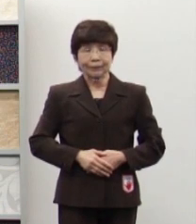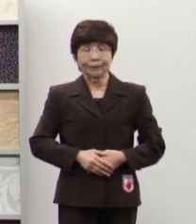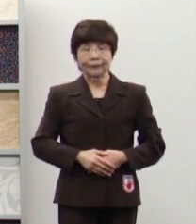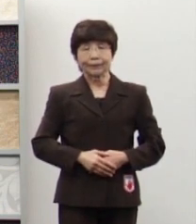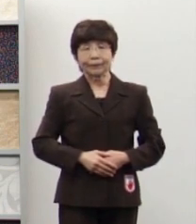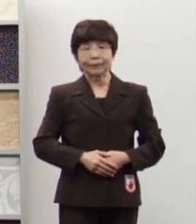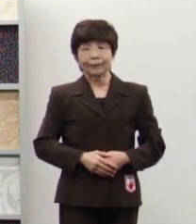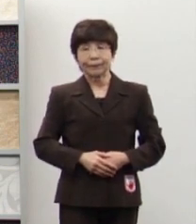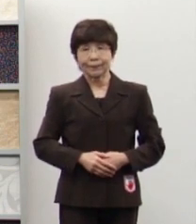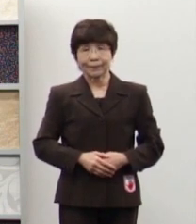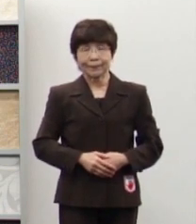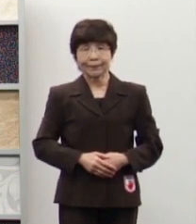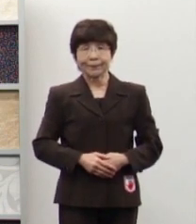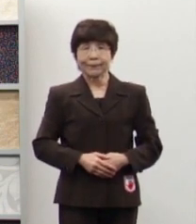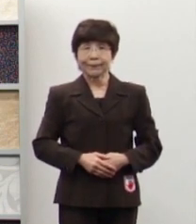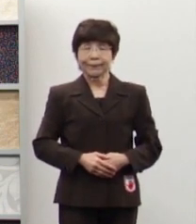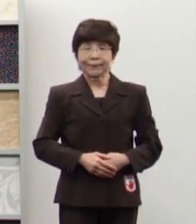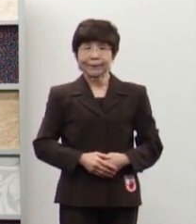です。